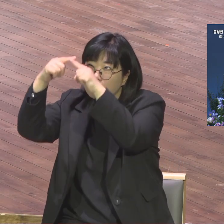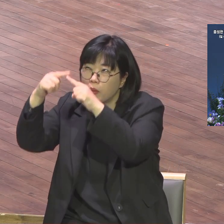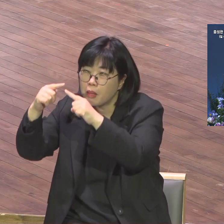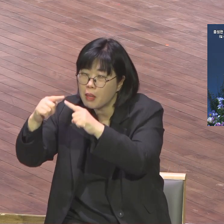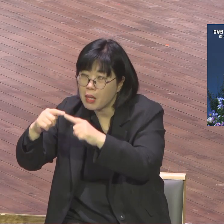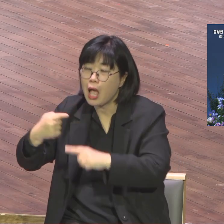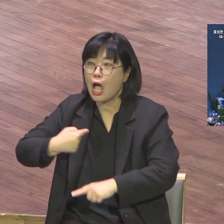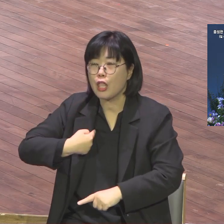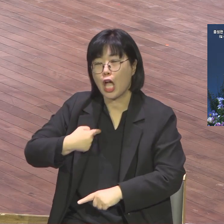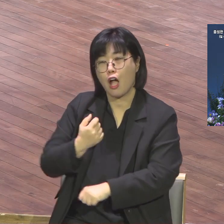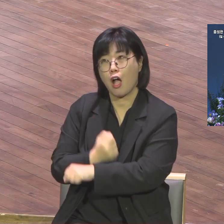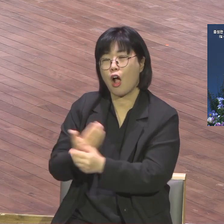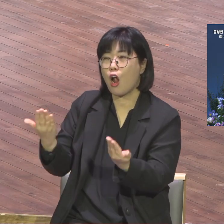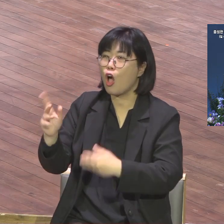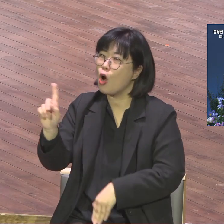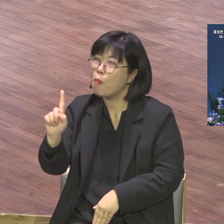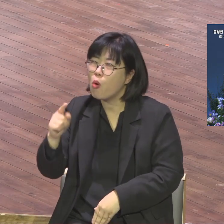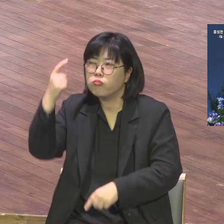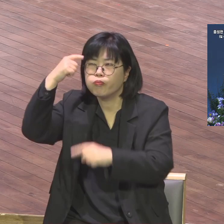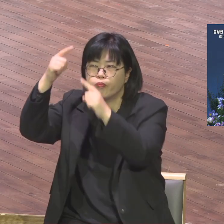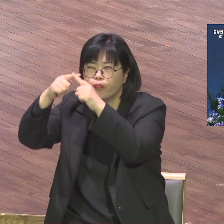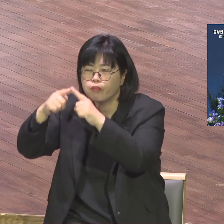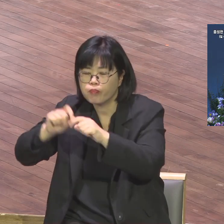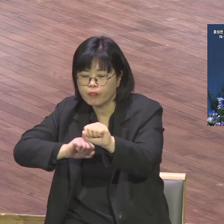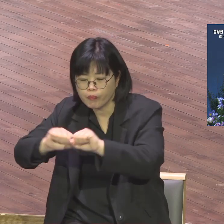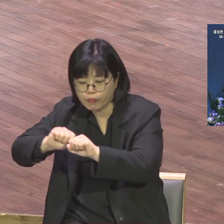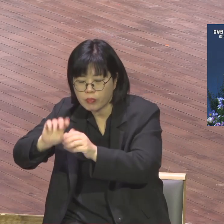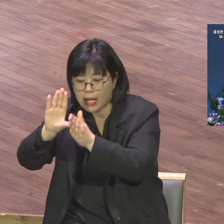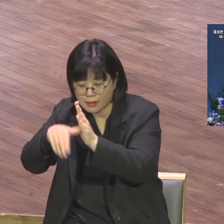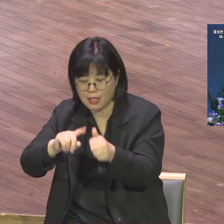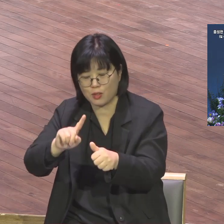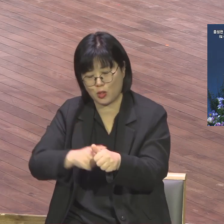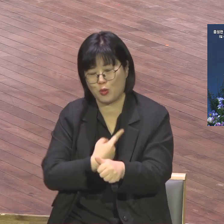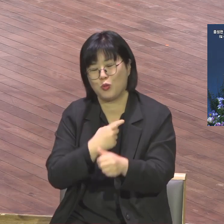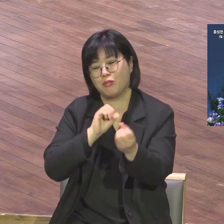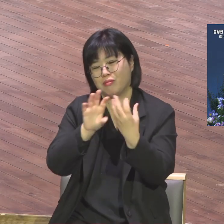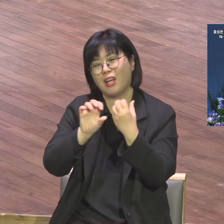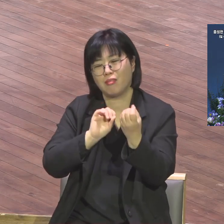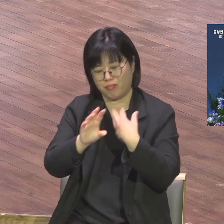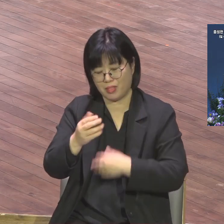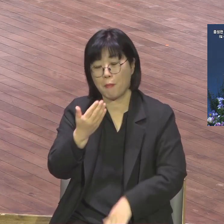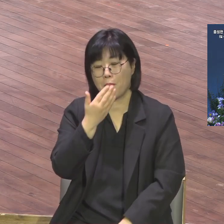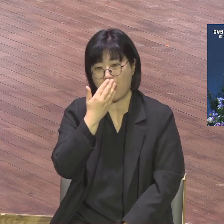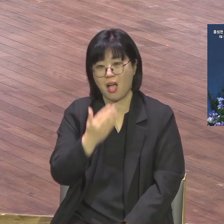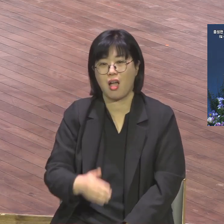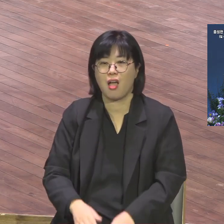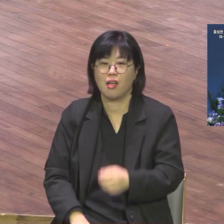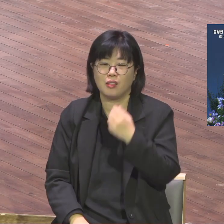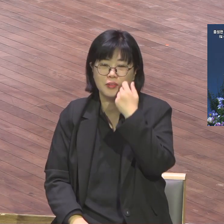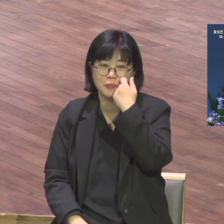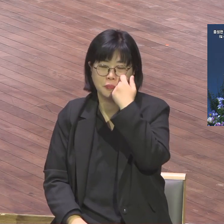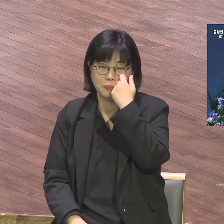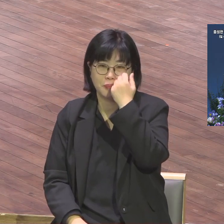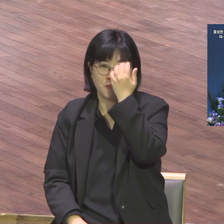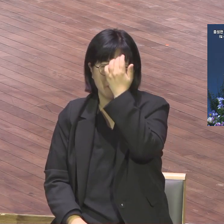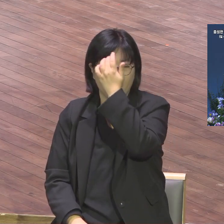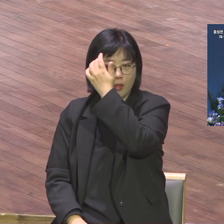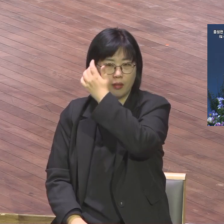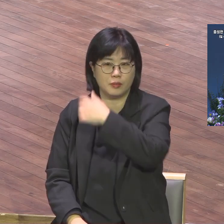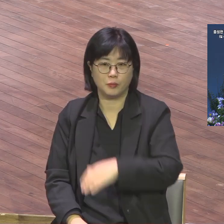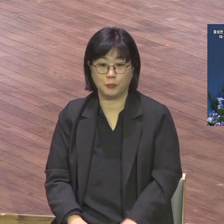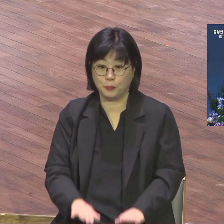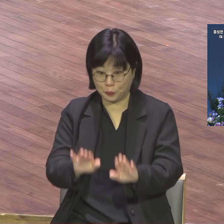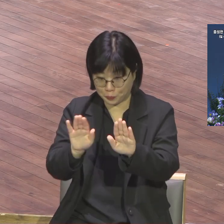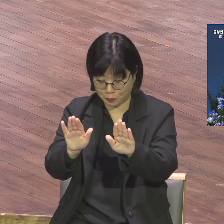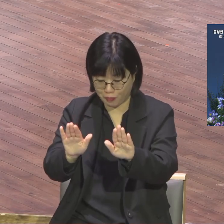체험하라. 풍성한 기쁨을 사는 그런 삶. 응? 이 일을 하면서 하나님 일을